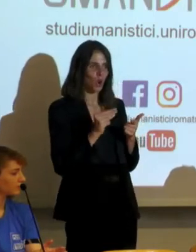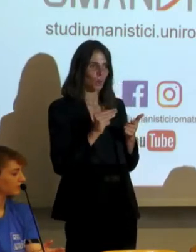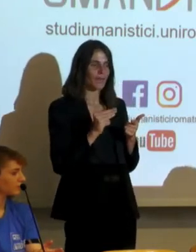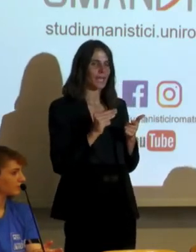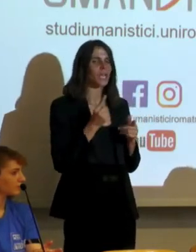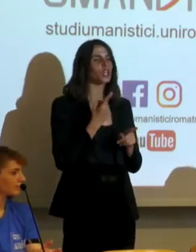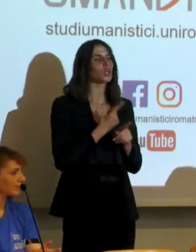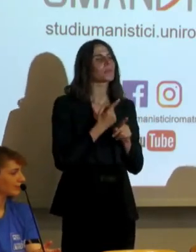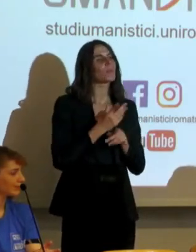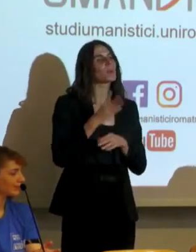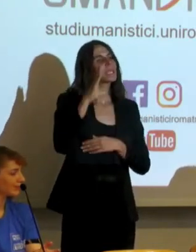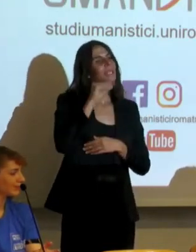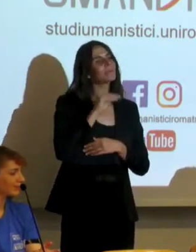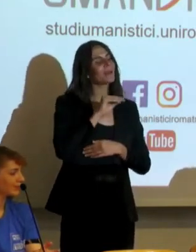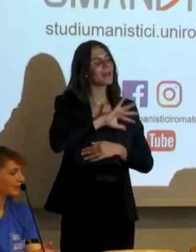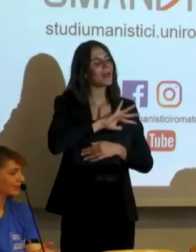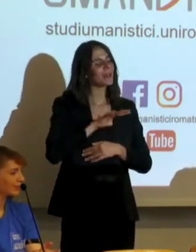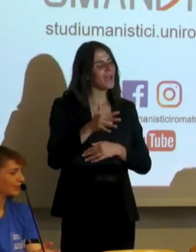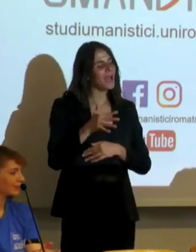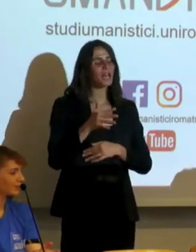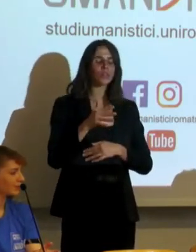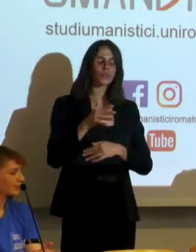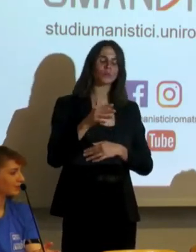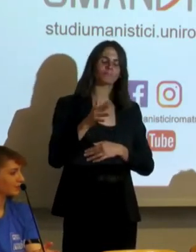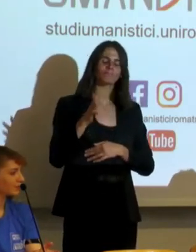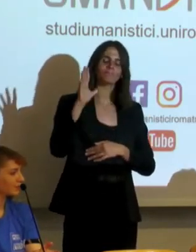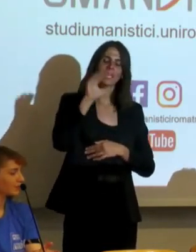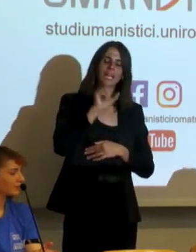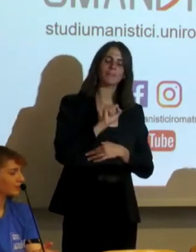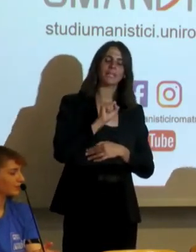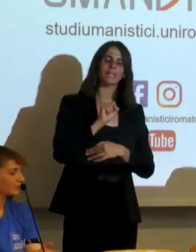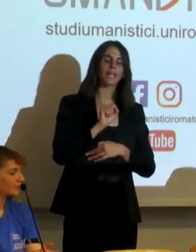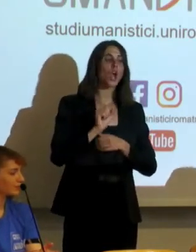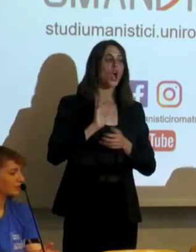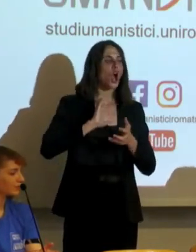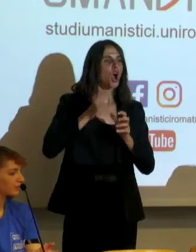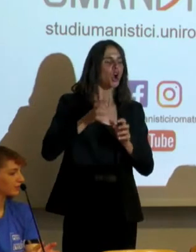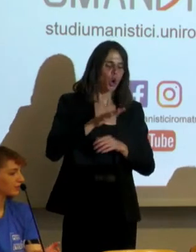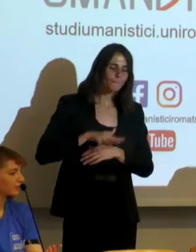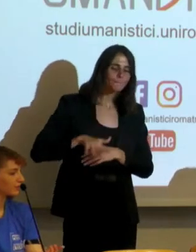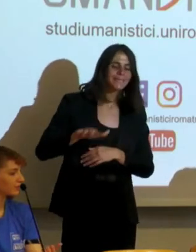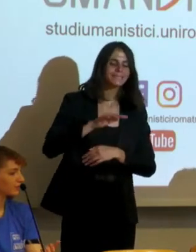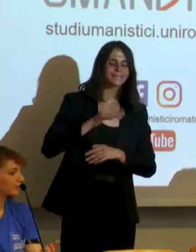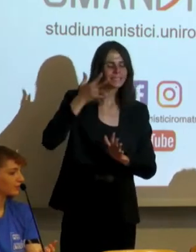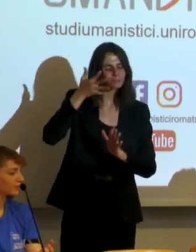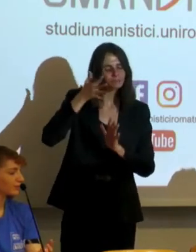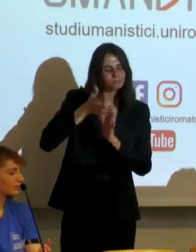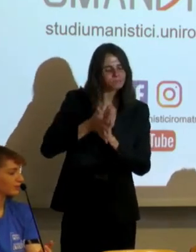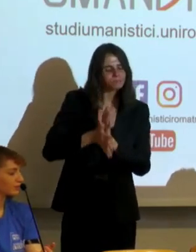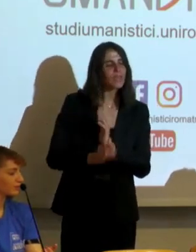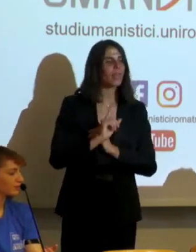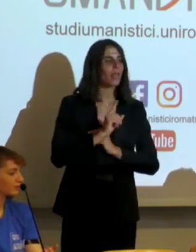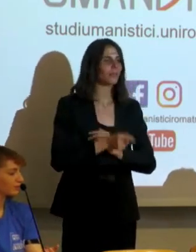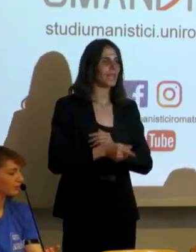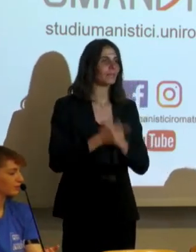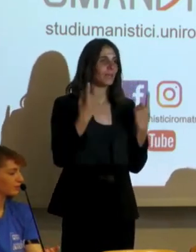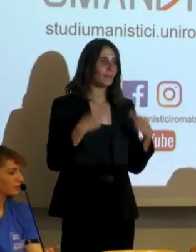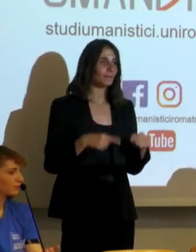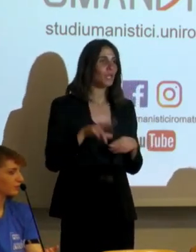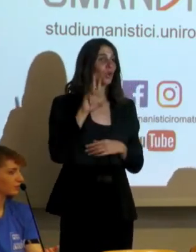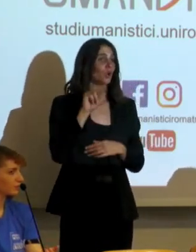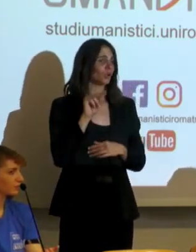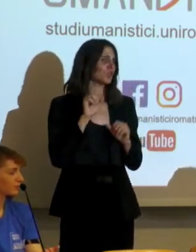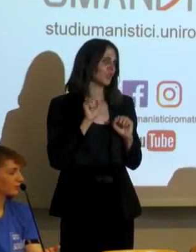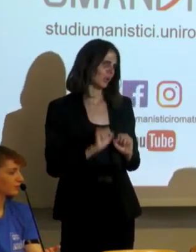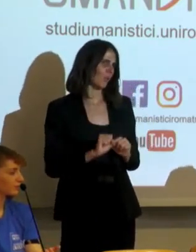gli altri, e imparare a studiare la complessità, sono tutte conoscenze che possono essere utili per cultura